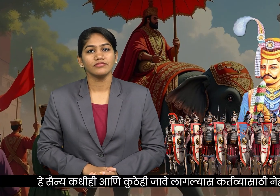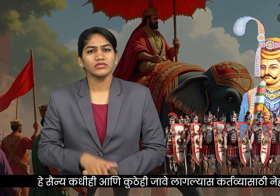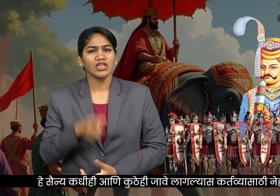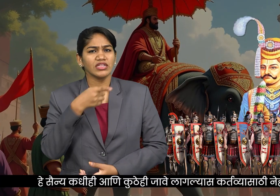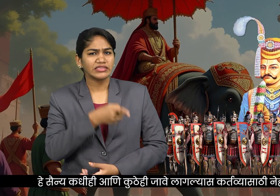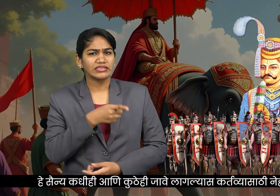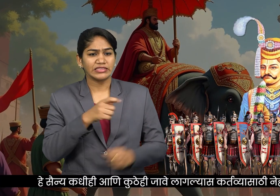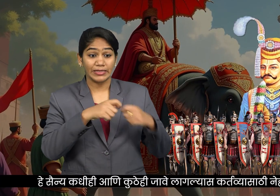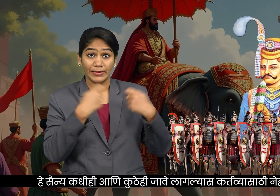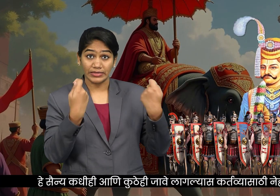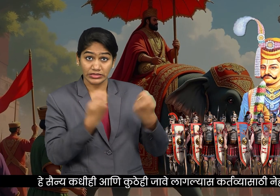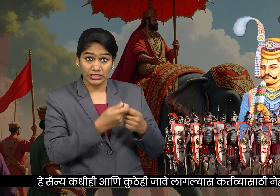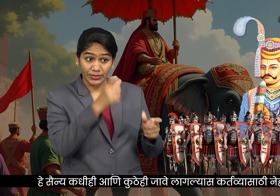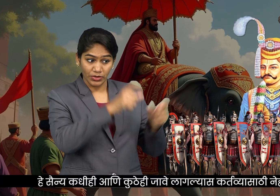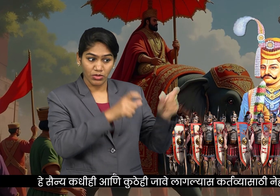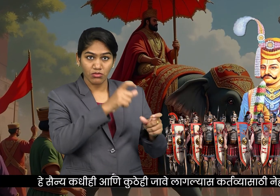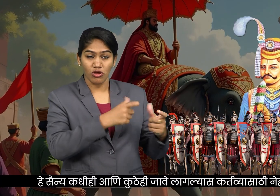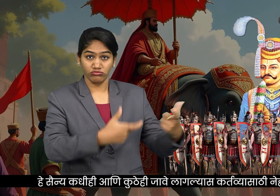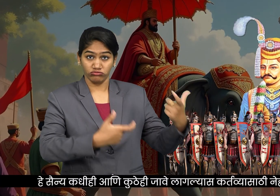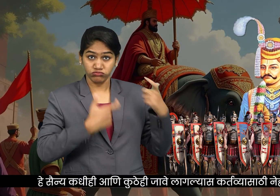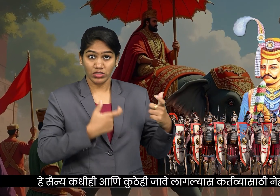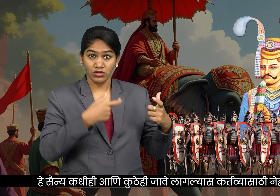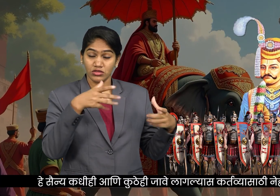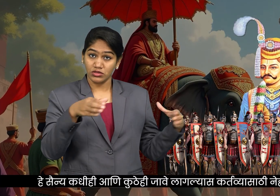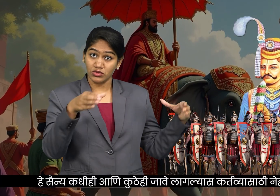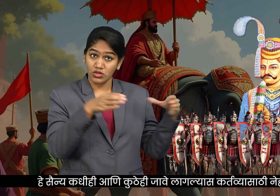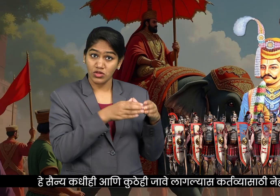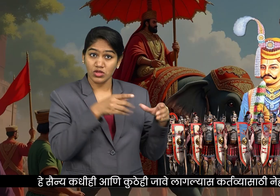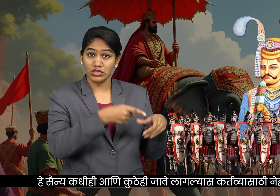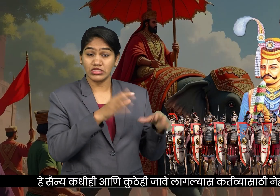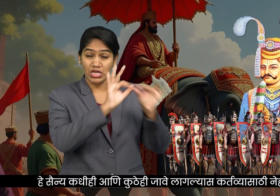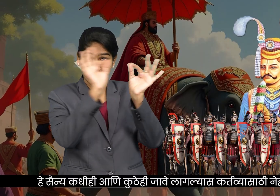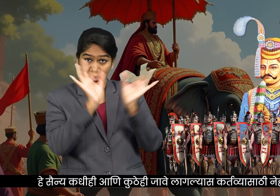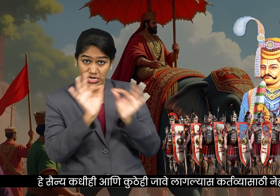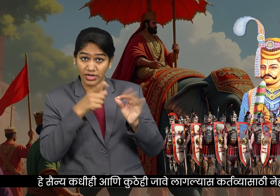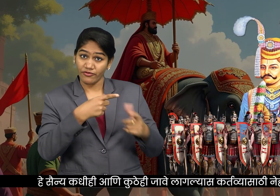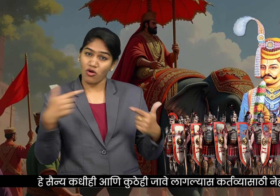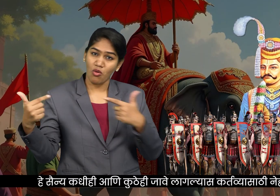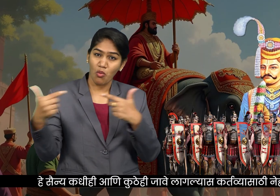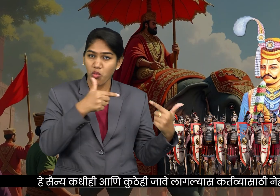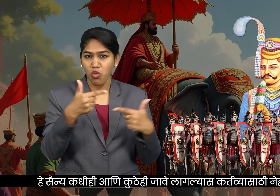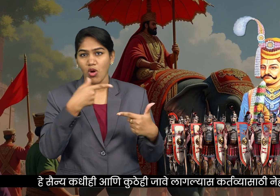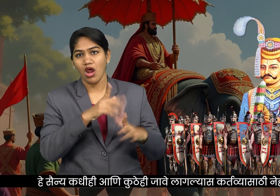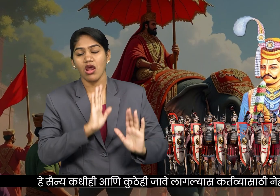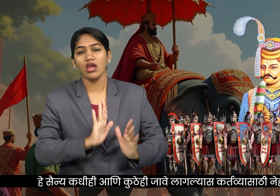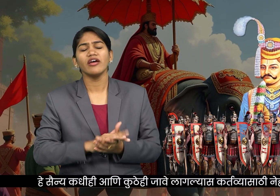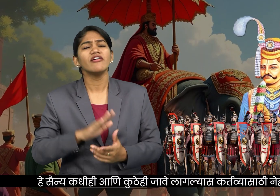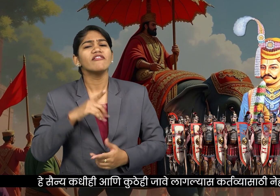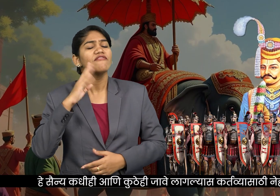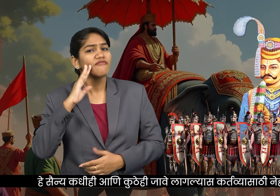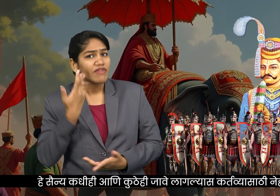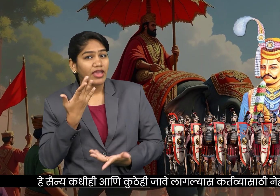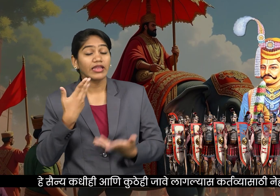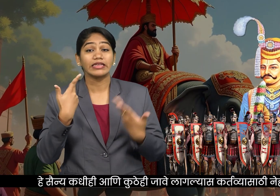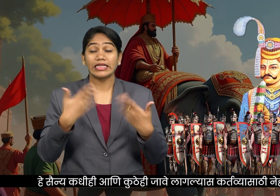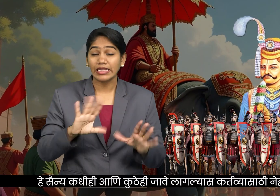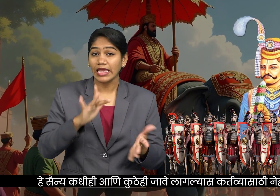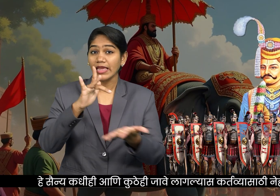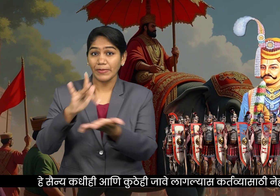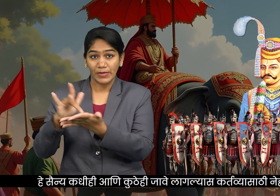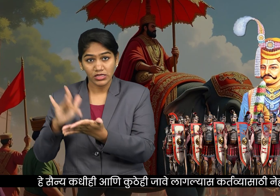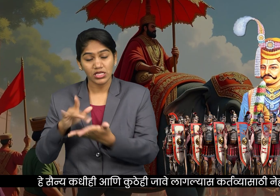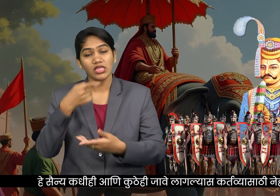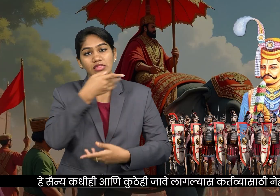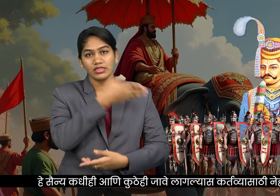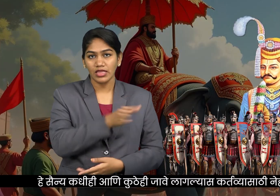हे सैन्य कधीही आणि कुठेही जावे लागल्यास कर्तव्यासाठी नेहमीच तयार